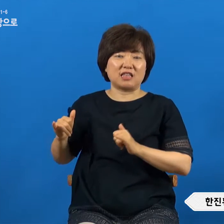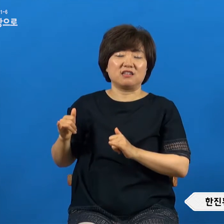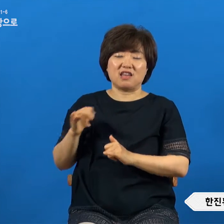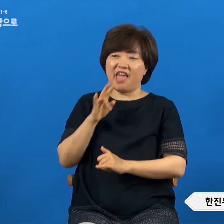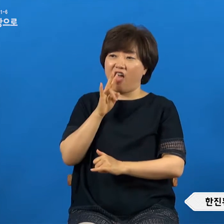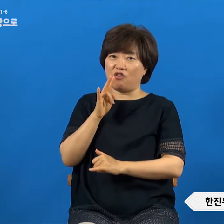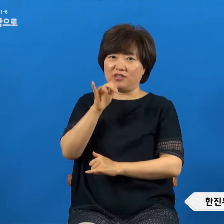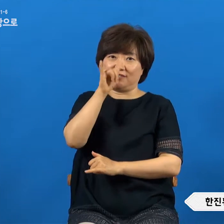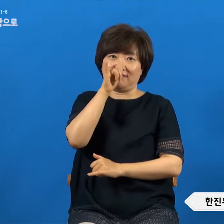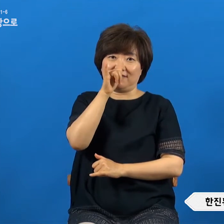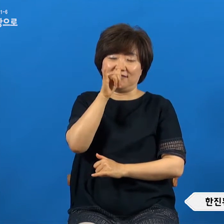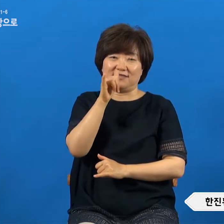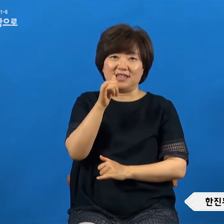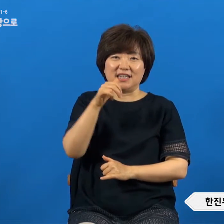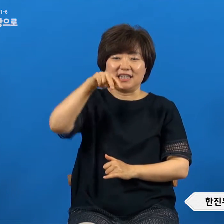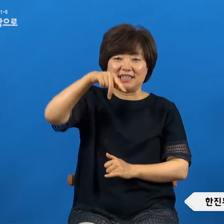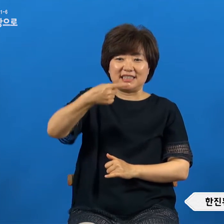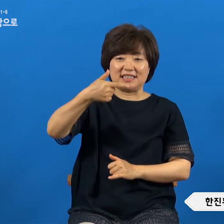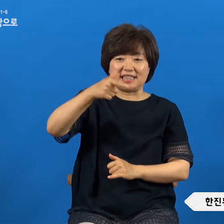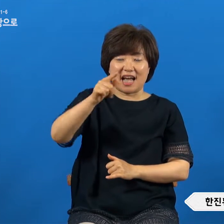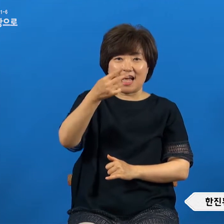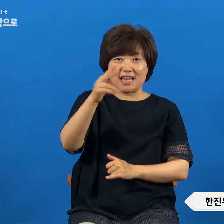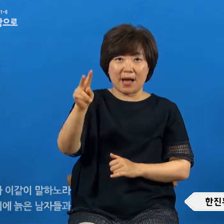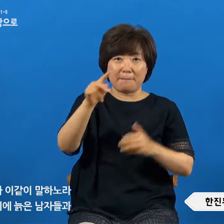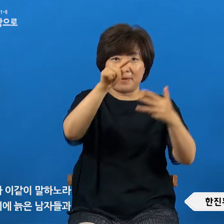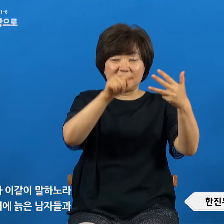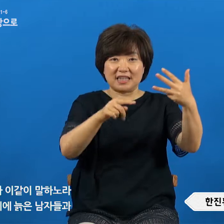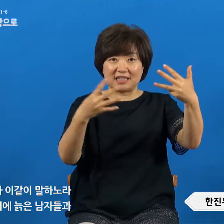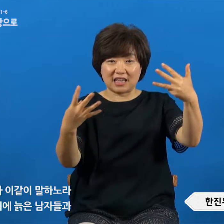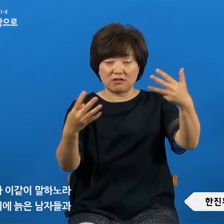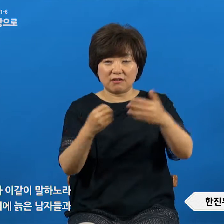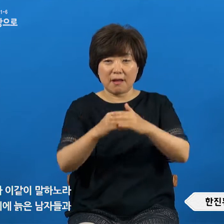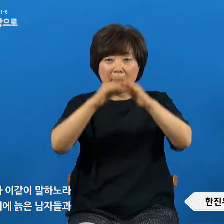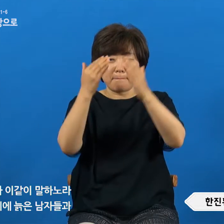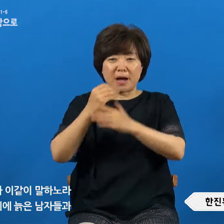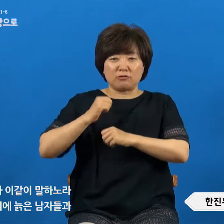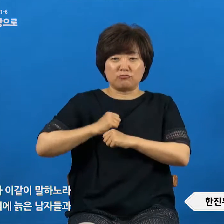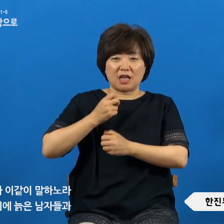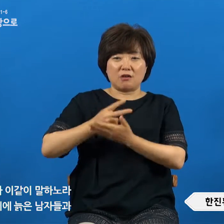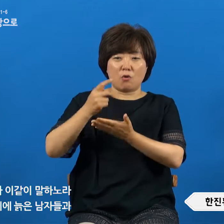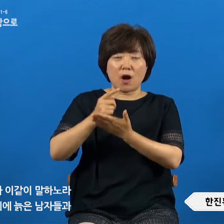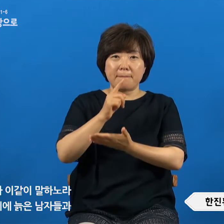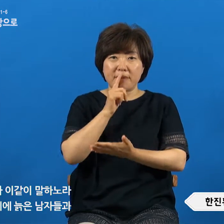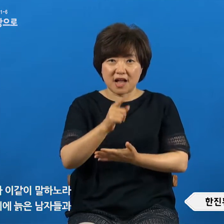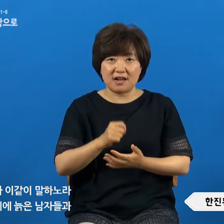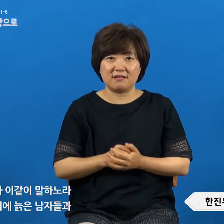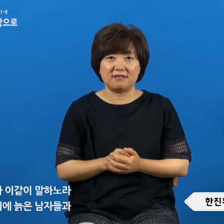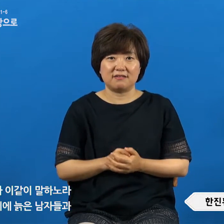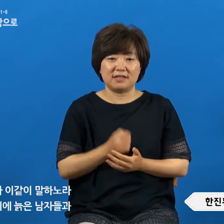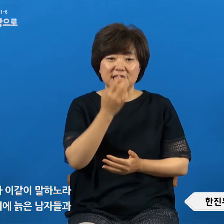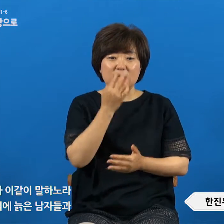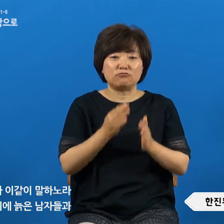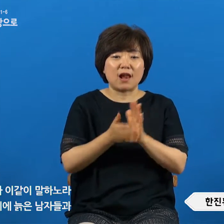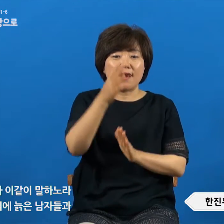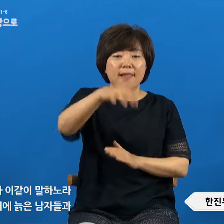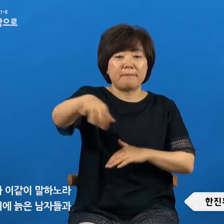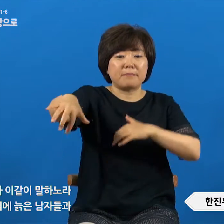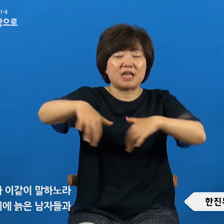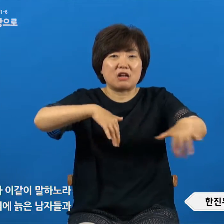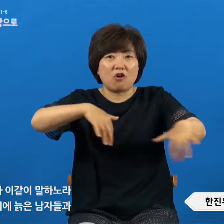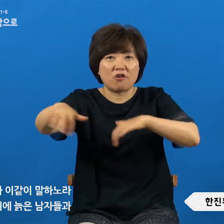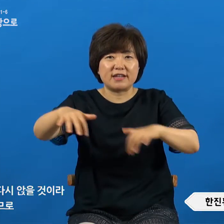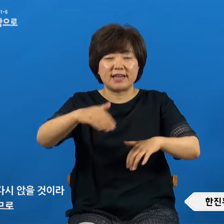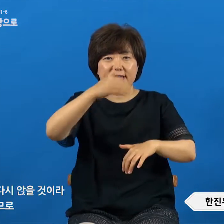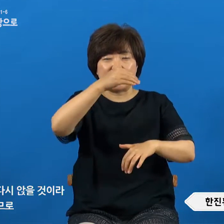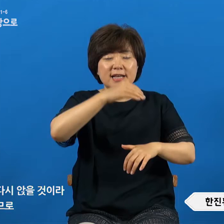때문입니다. 스가랴 8장 4절부터 보면 만군의 여호와가 이같이 말하노라 예루살렘 길거리에